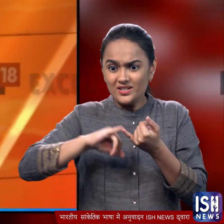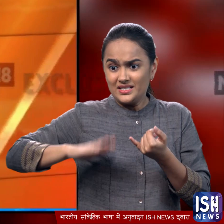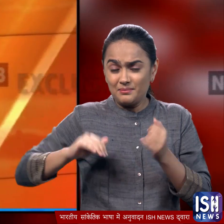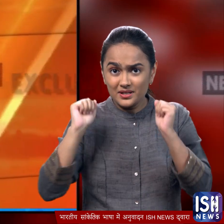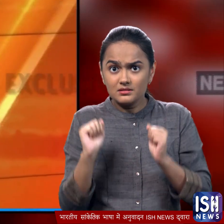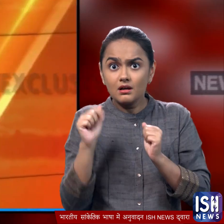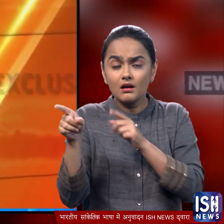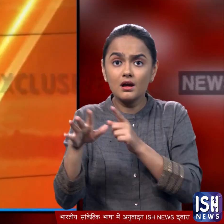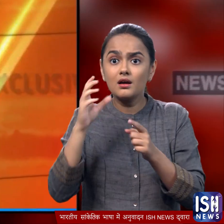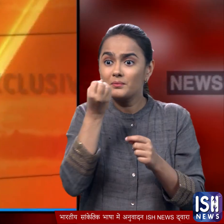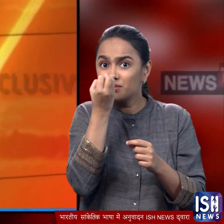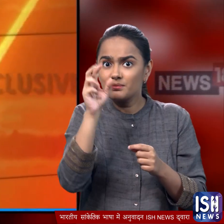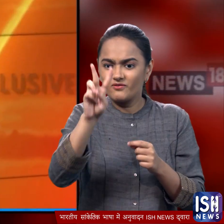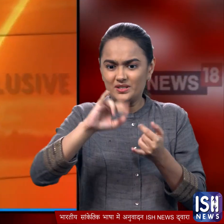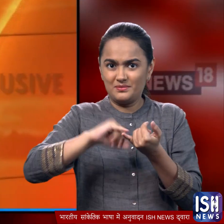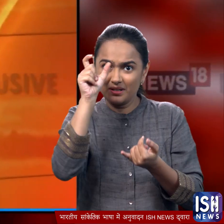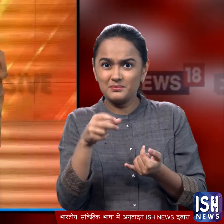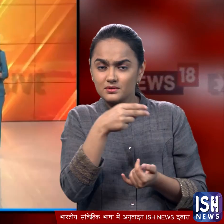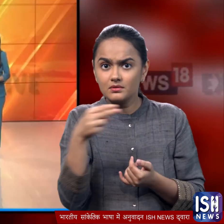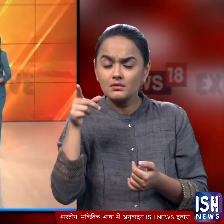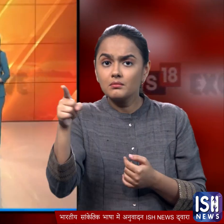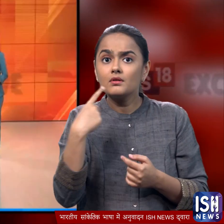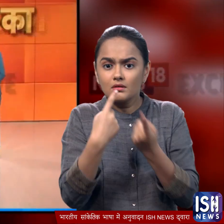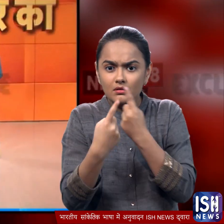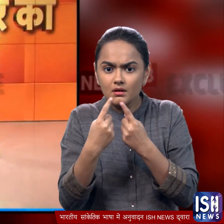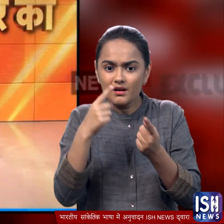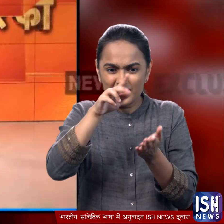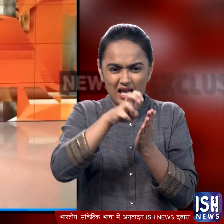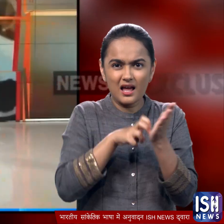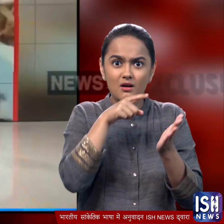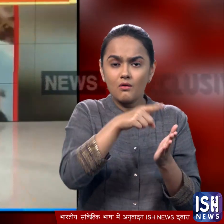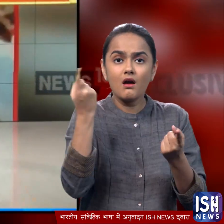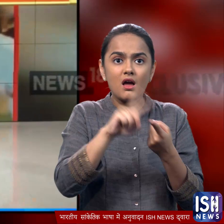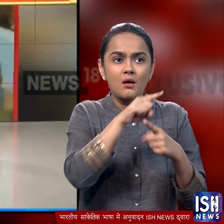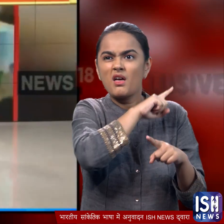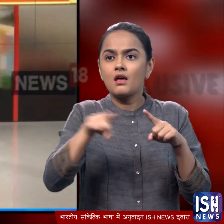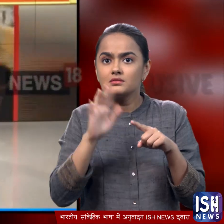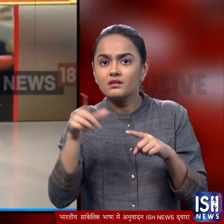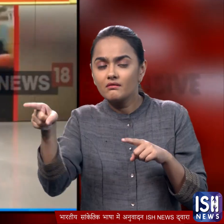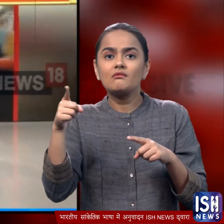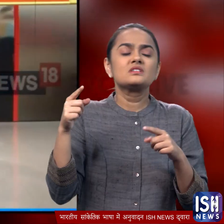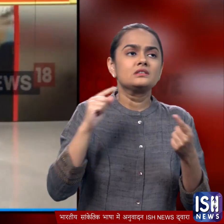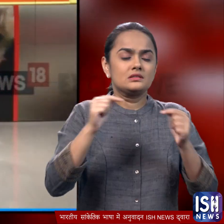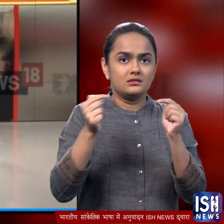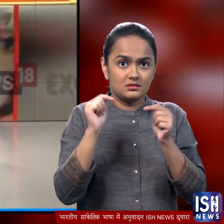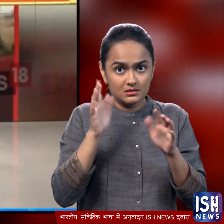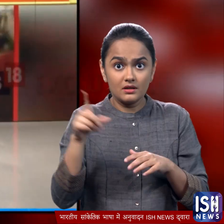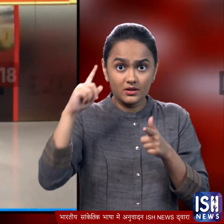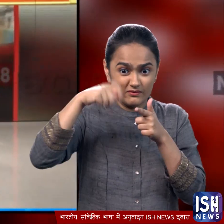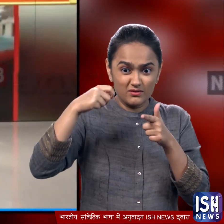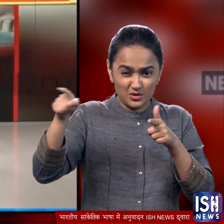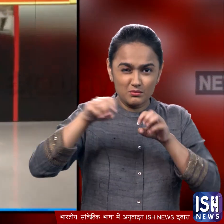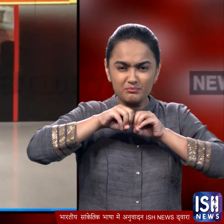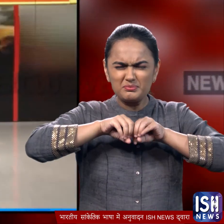खतौली विधानसभा सीट से बीजेपी उम्मीदवार विक्रम सैनी को प्रचार के दौरान मनव्वरपुर गांव में विरोध का सामना करना पड़ा। बीजेपी प्रत्याशी के विरोध का